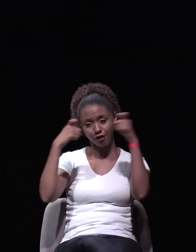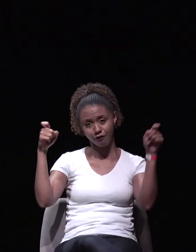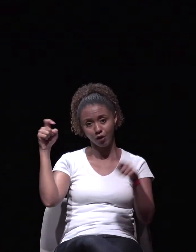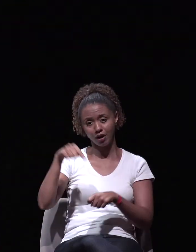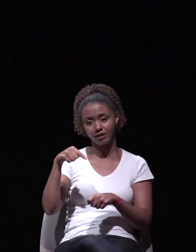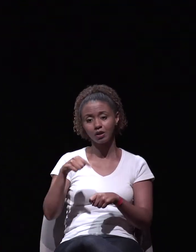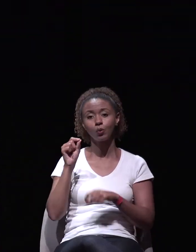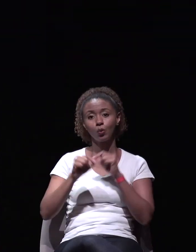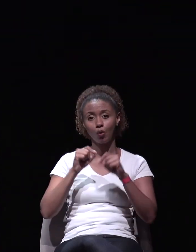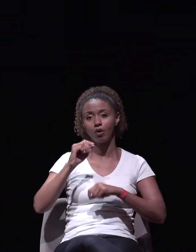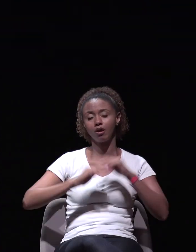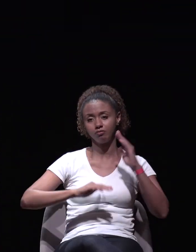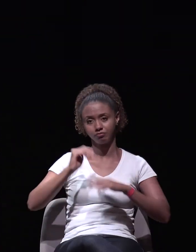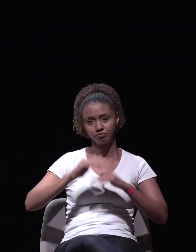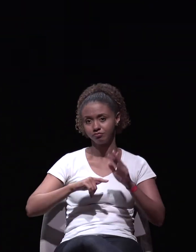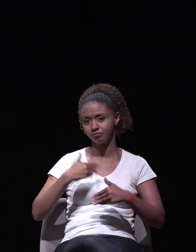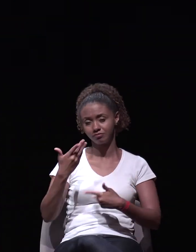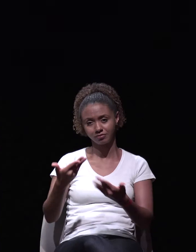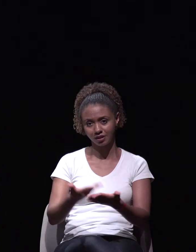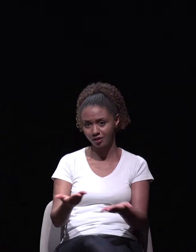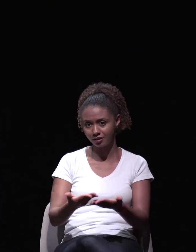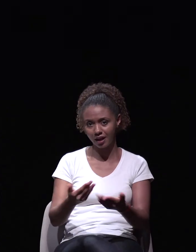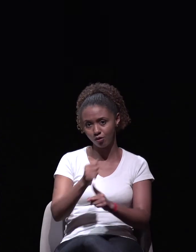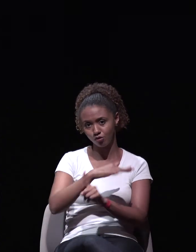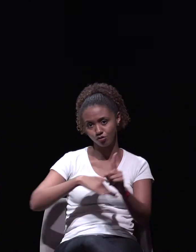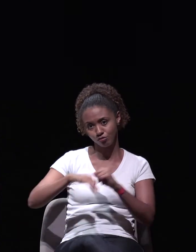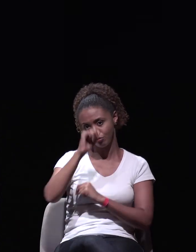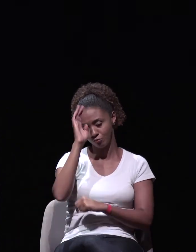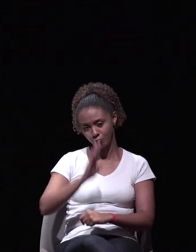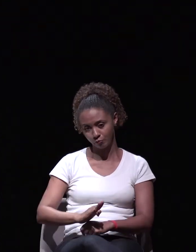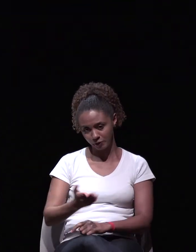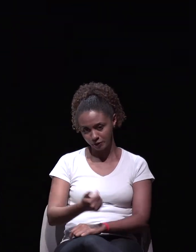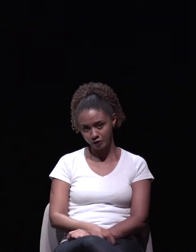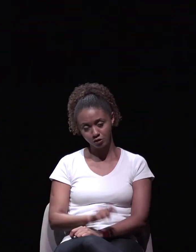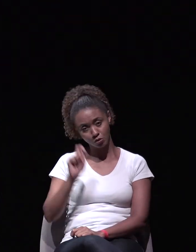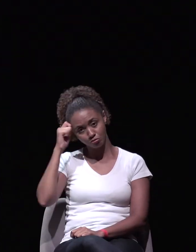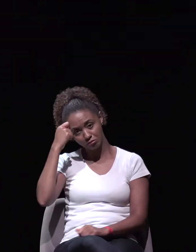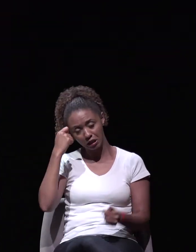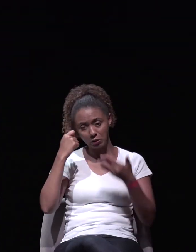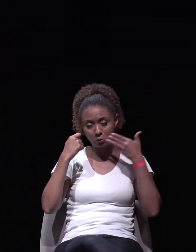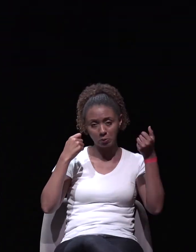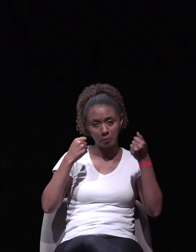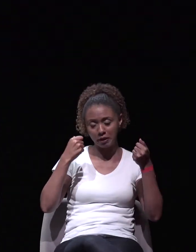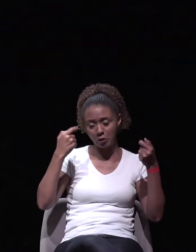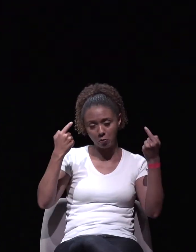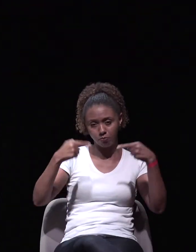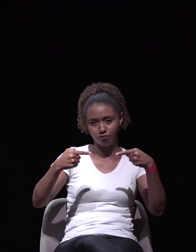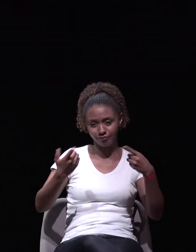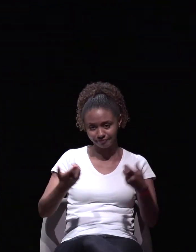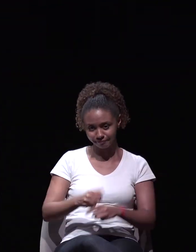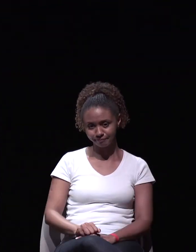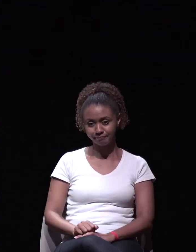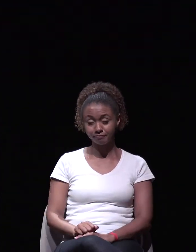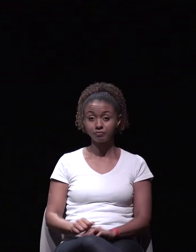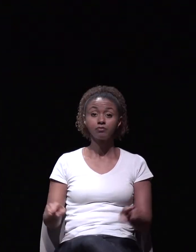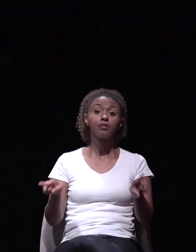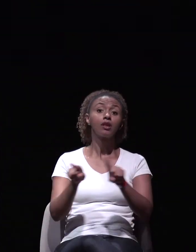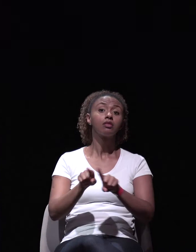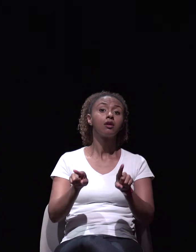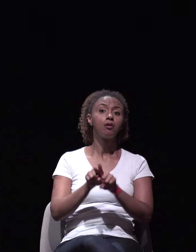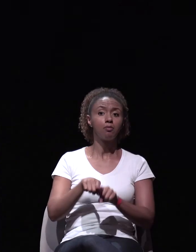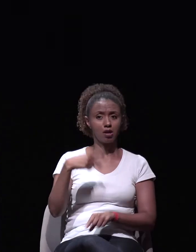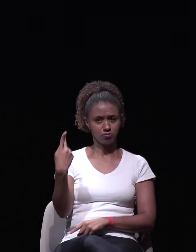desigual negros e brancos na sociedade brasileira, né? Eu apontaria ainda, dentro do